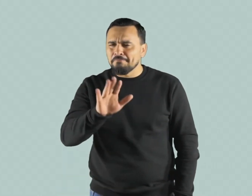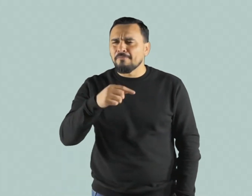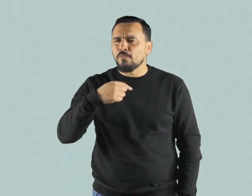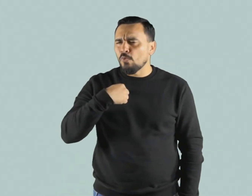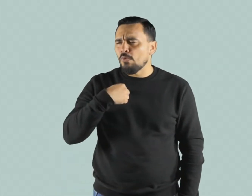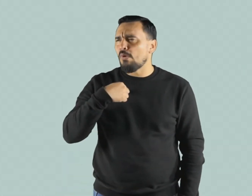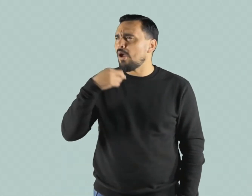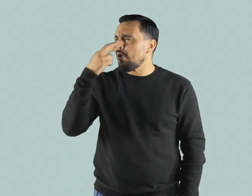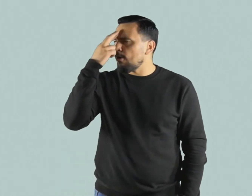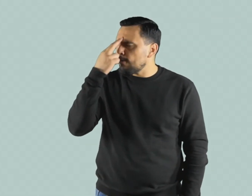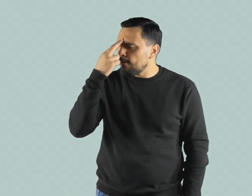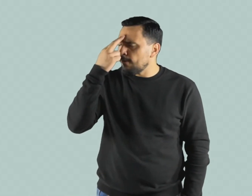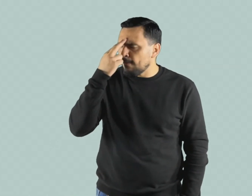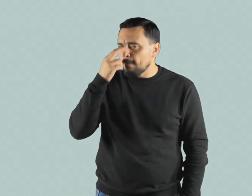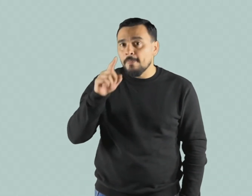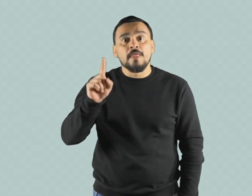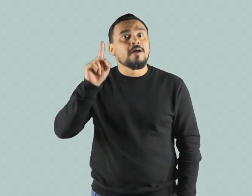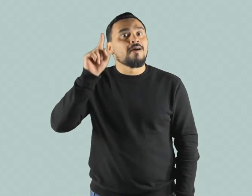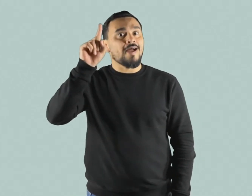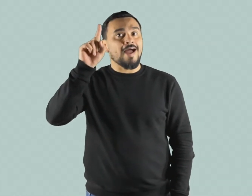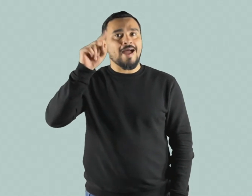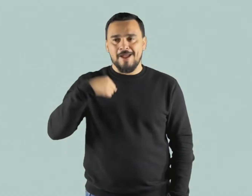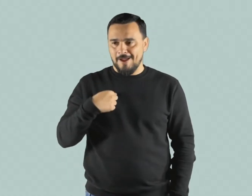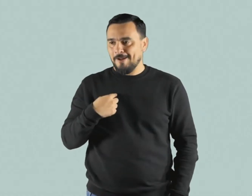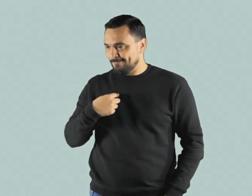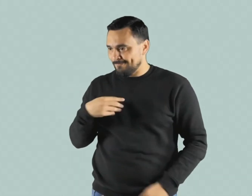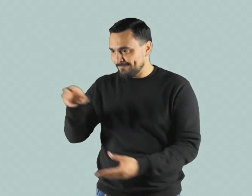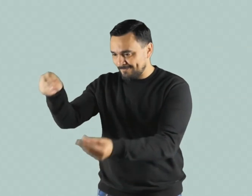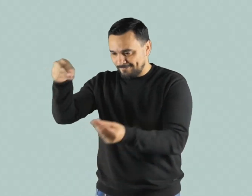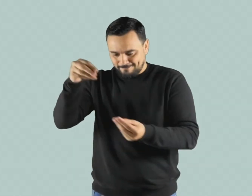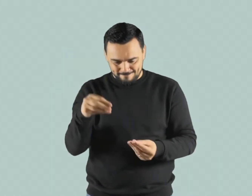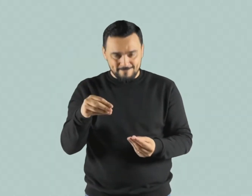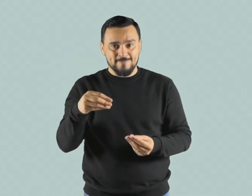Reflexioné mucho y logré hacer mi primer dibujo.